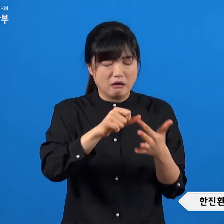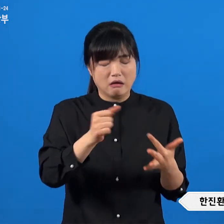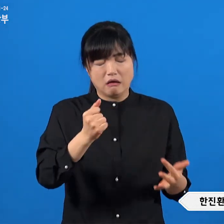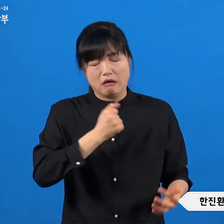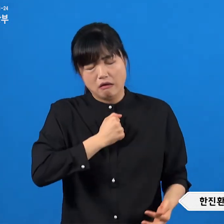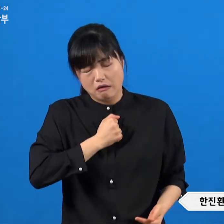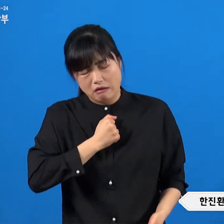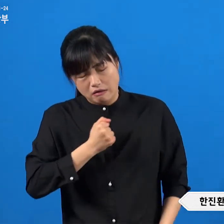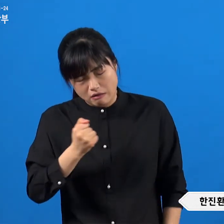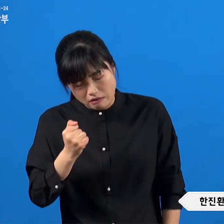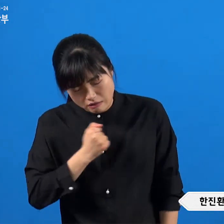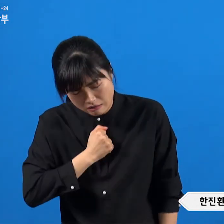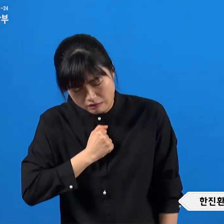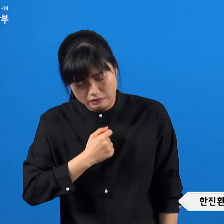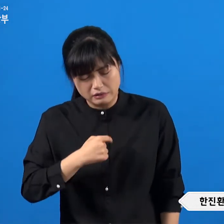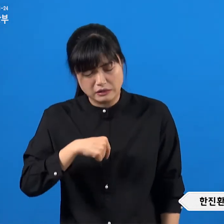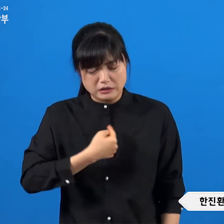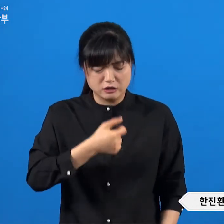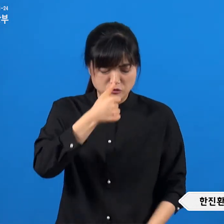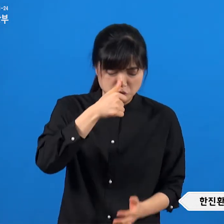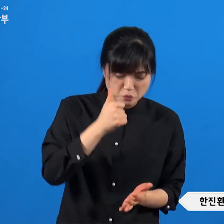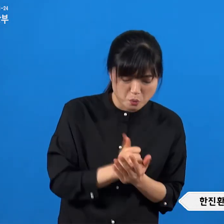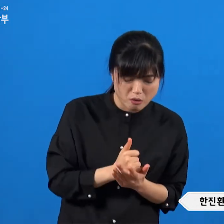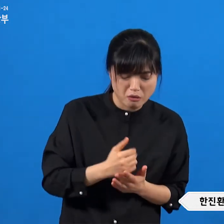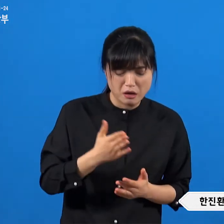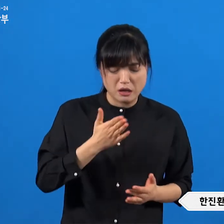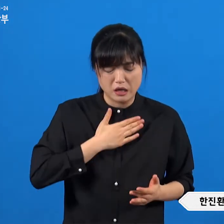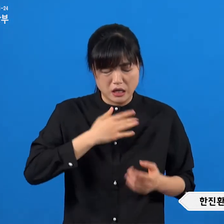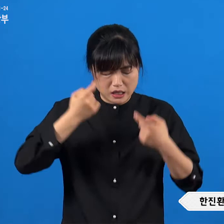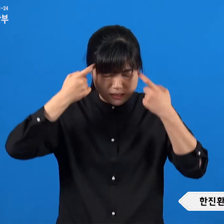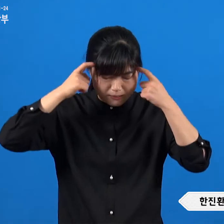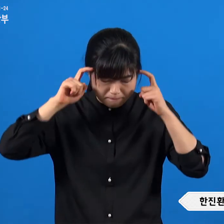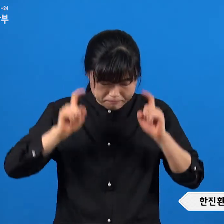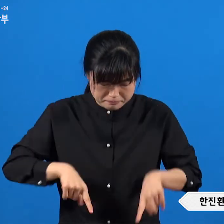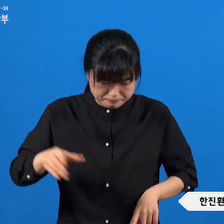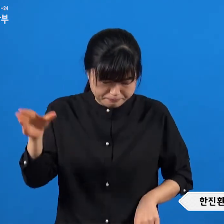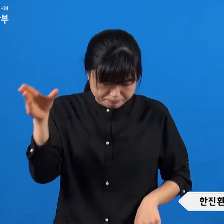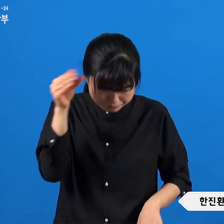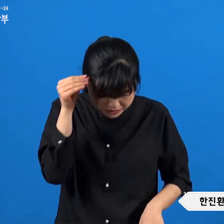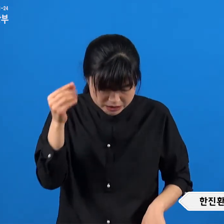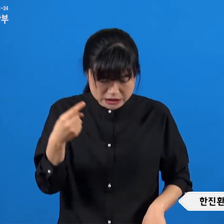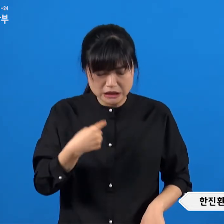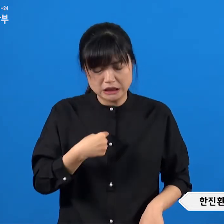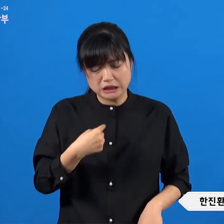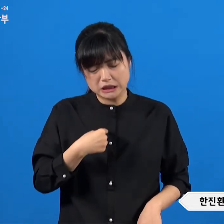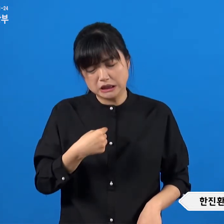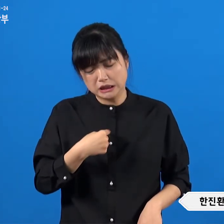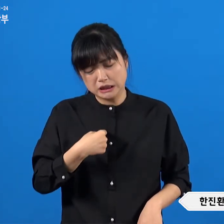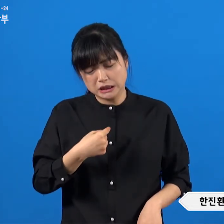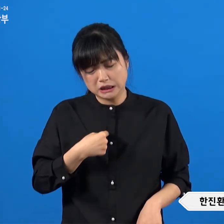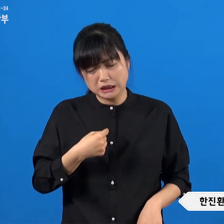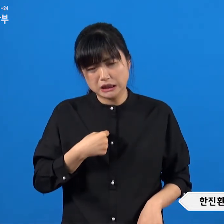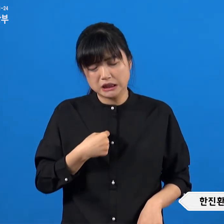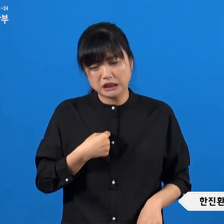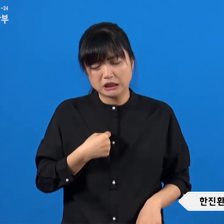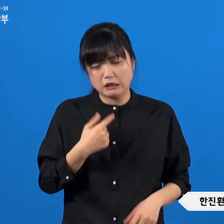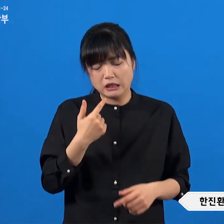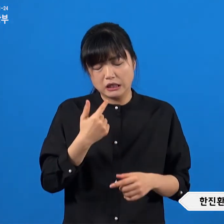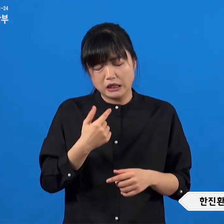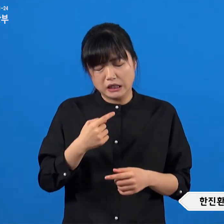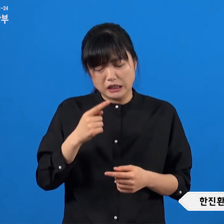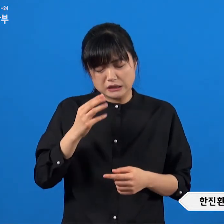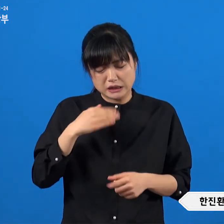치면서 자기의 죄와 자기의 어리석음을 회개합니다. 마치 눈에서 빗물이 떨어지듯이